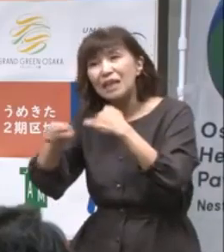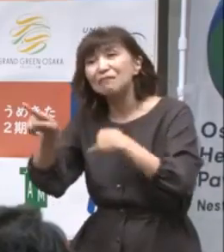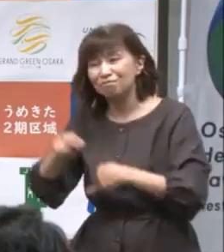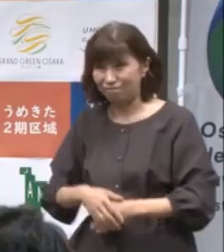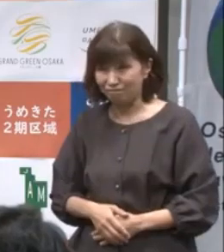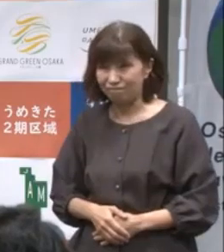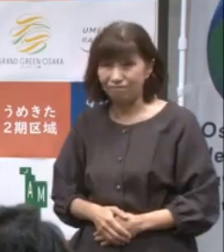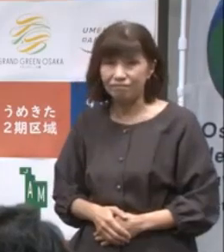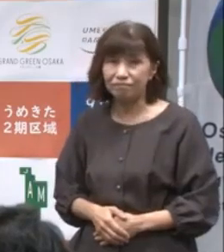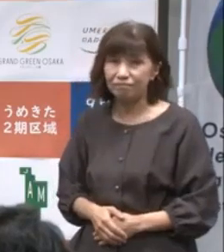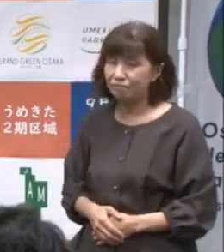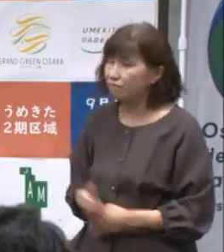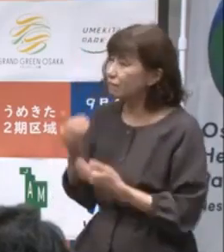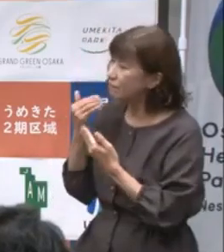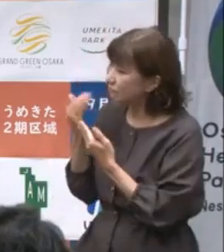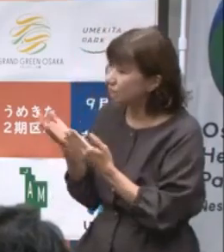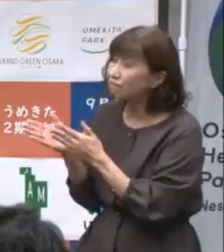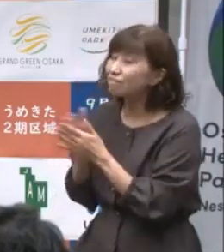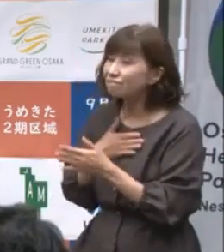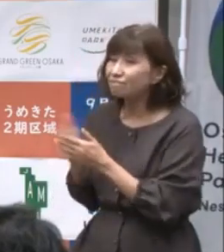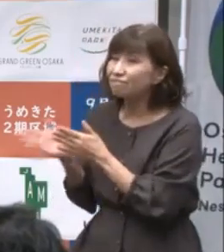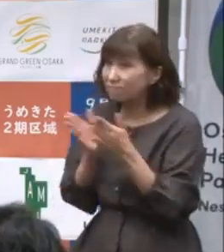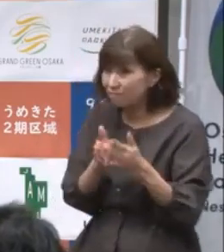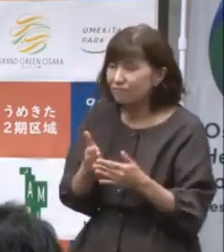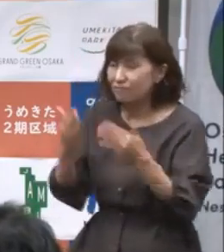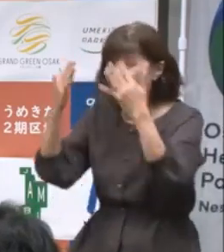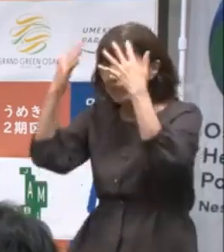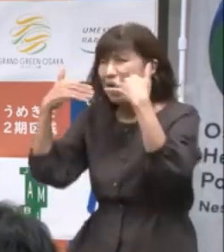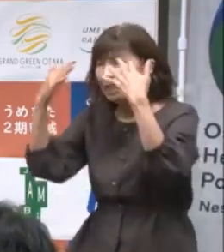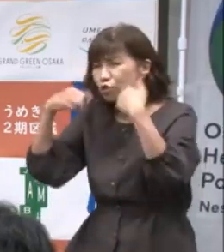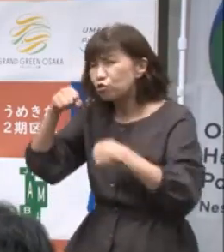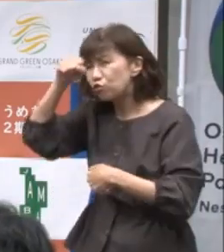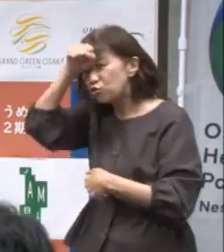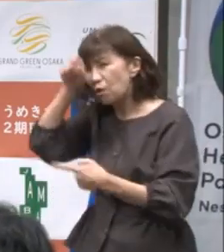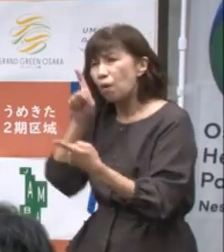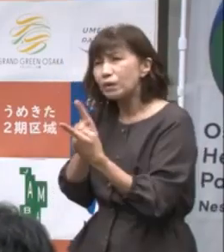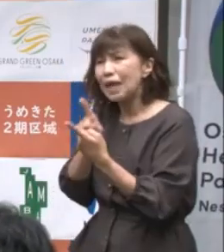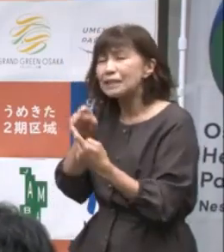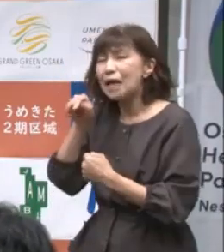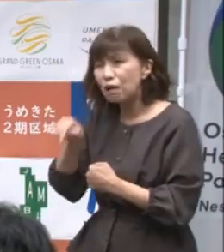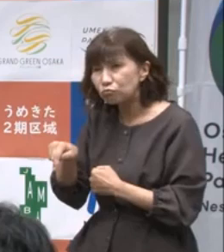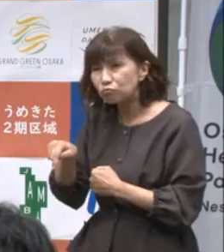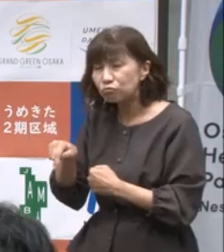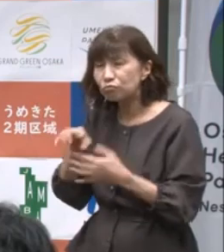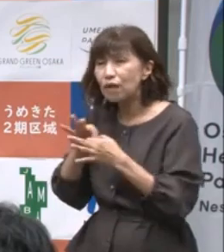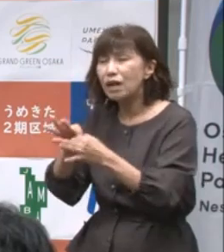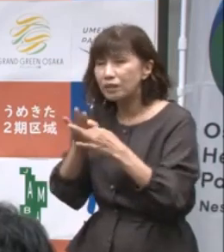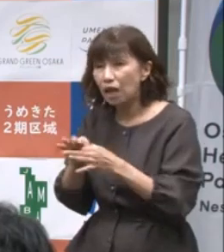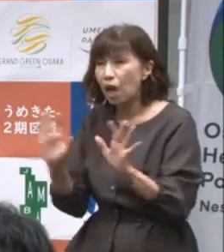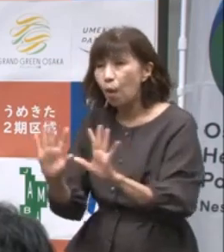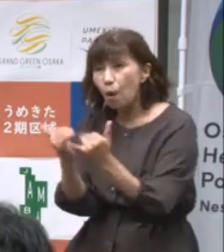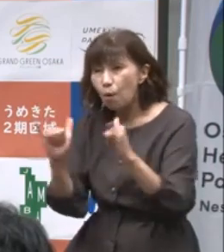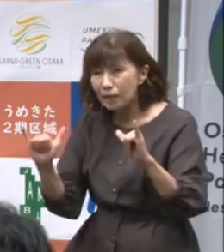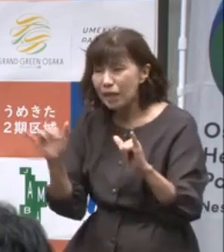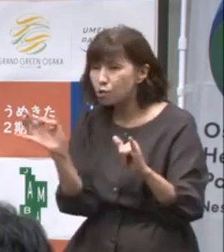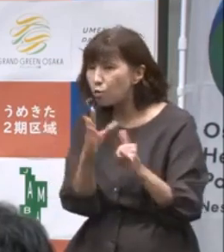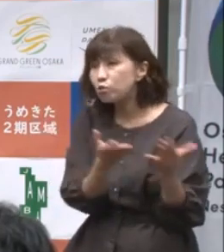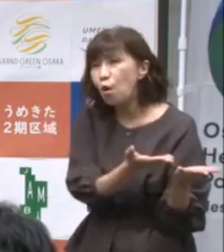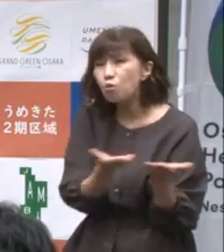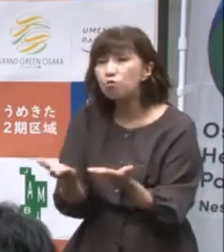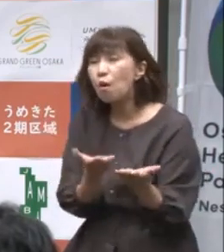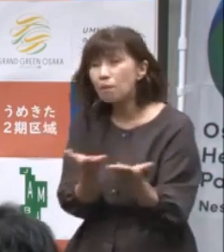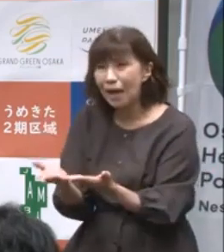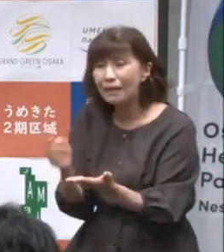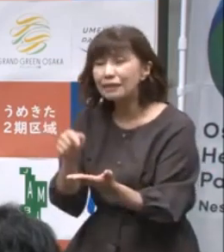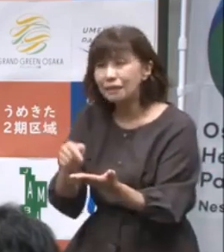あと熱中症対策なんですけども、子どもたちを無料招待することなんですが、子どもたちの、まあ、